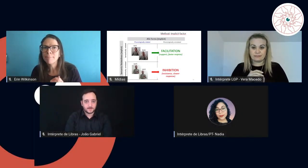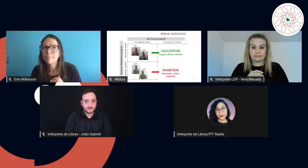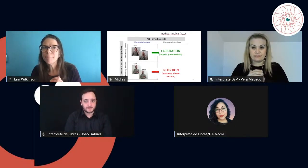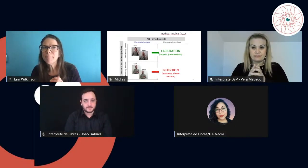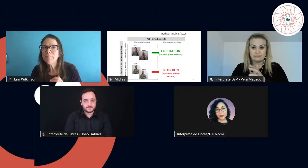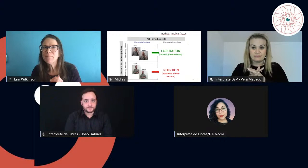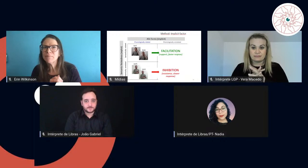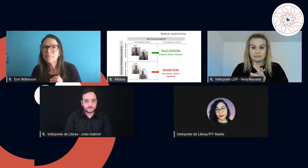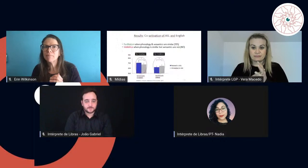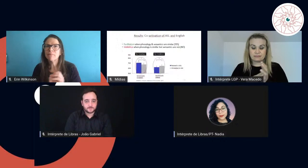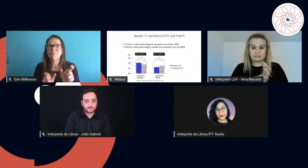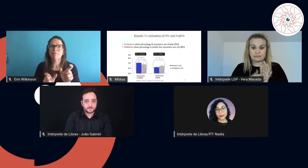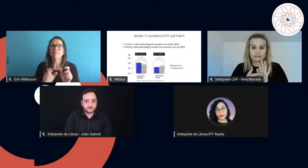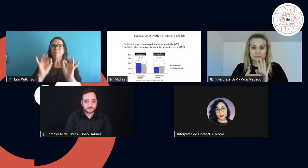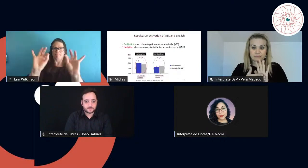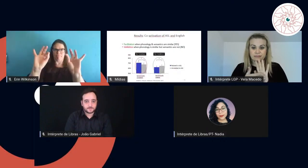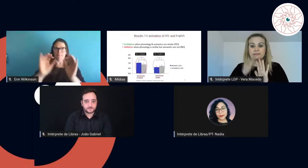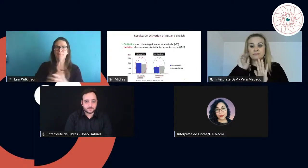favor.